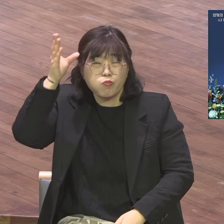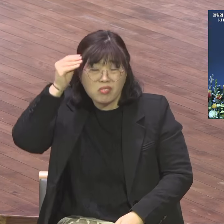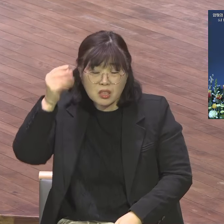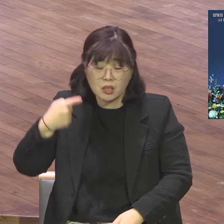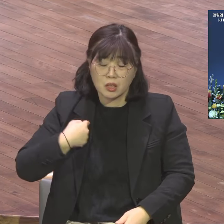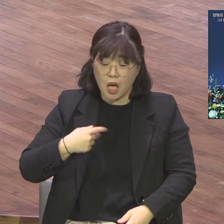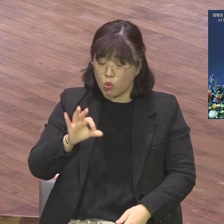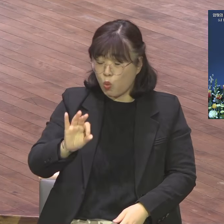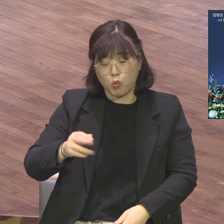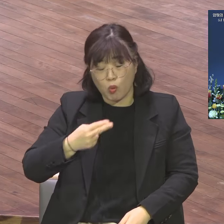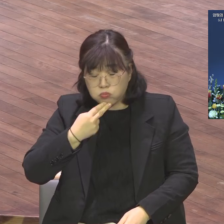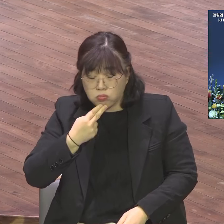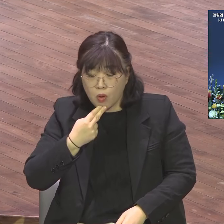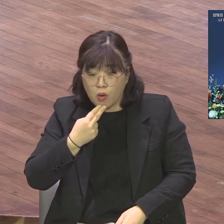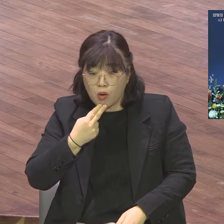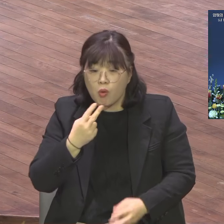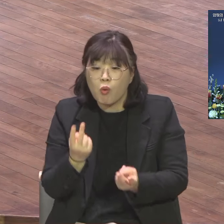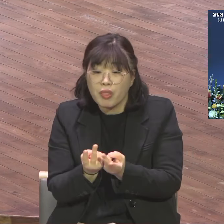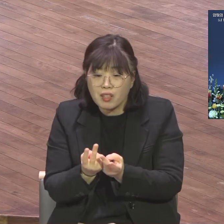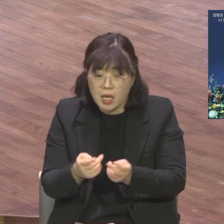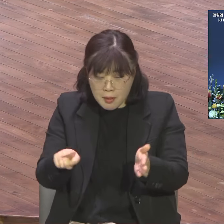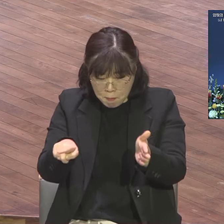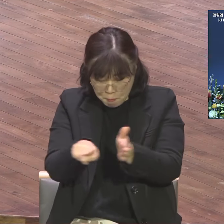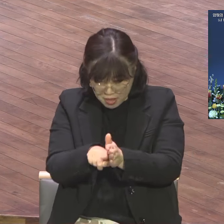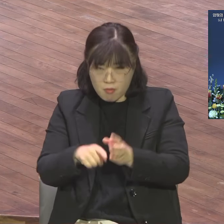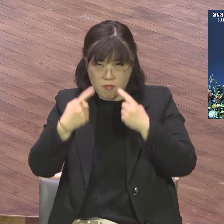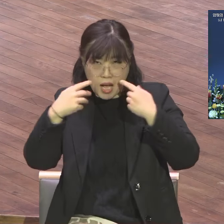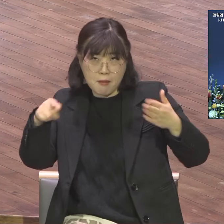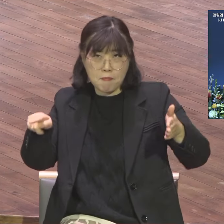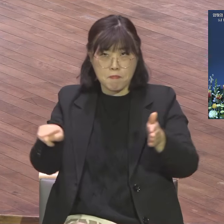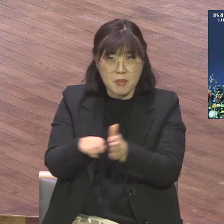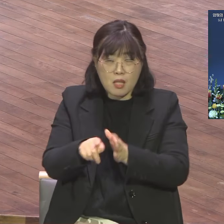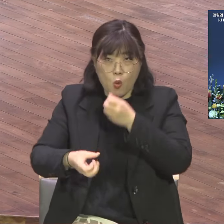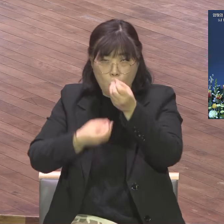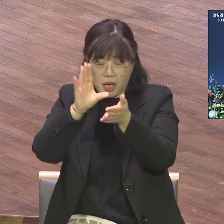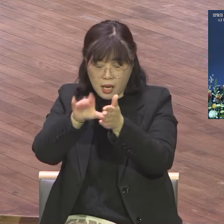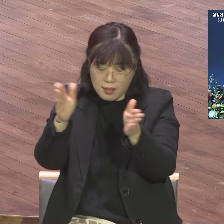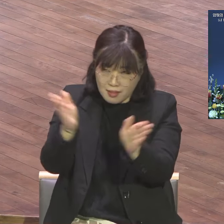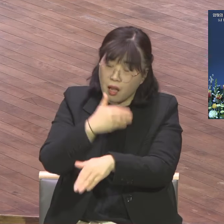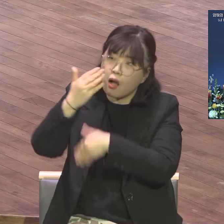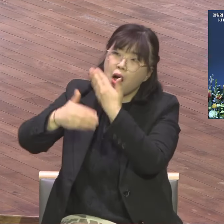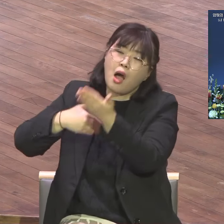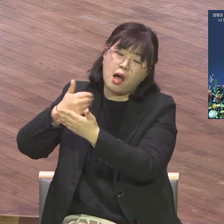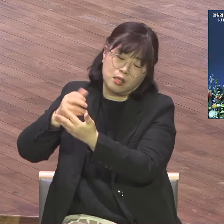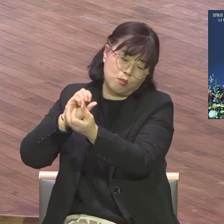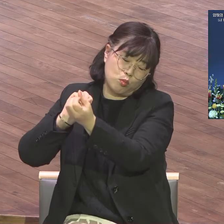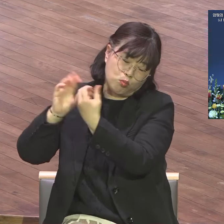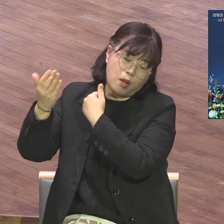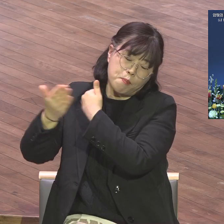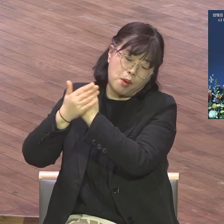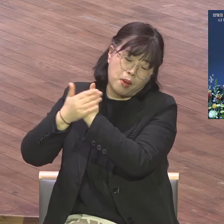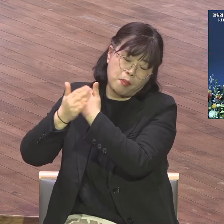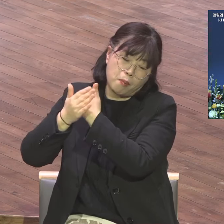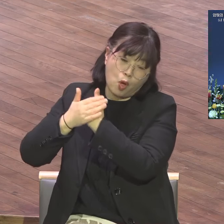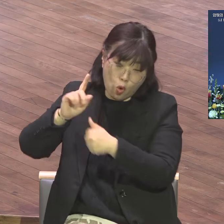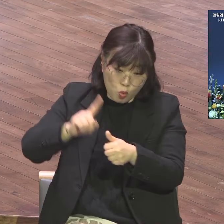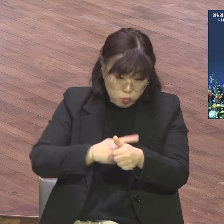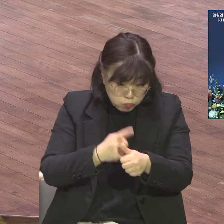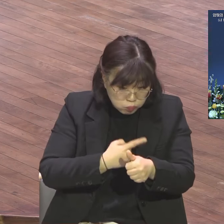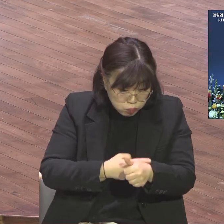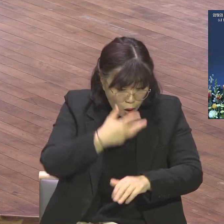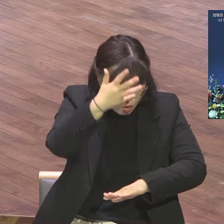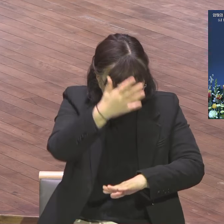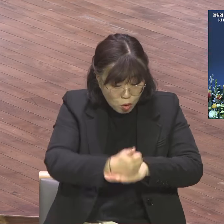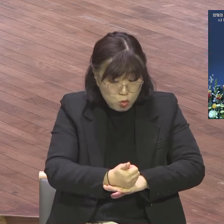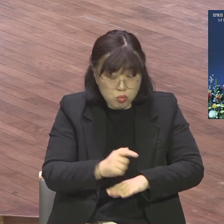하는 거지. 내가 뭐 신앙생활 하면서 무슨 현찰로 합니까? 이게 무슨 그런 신앙이? 그 신앙이 아니잖아요. 신앙이나